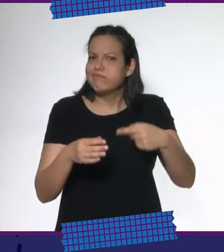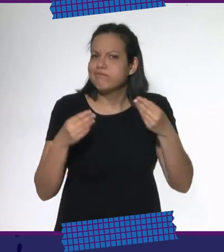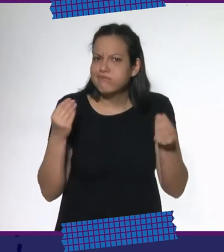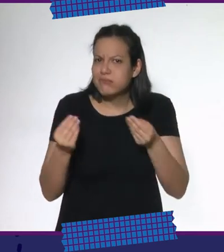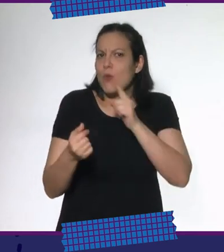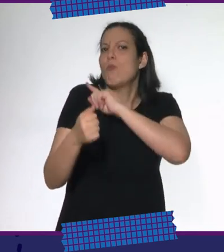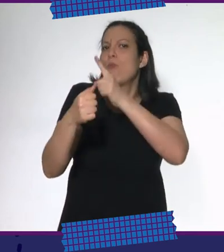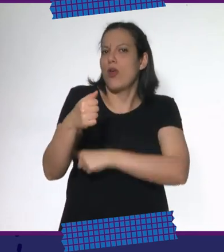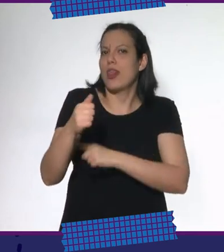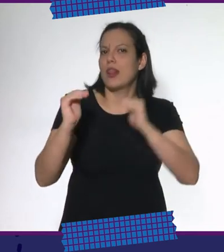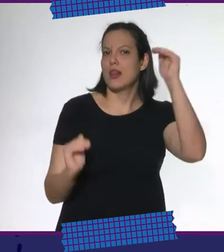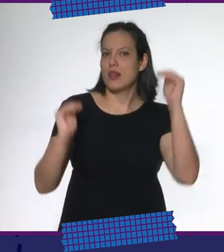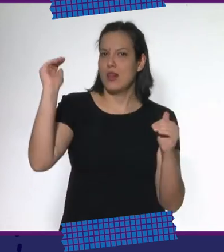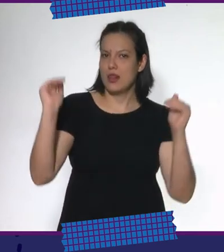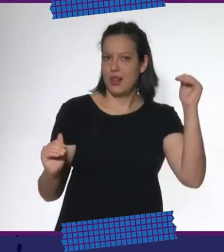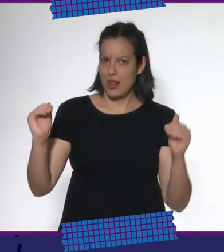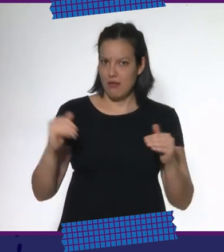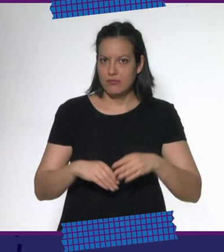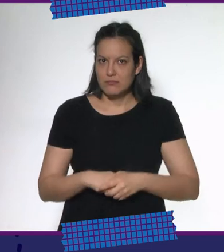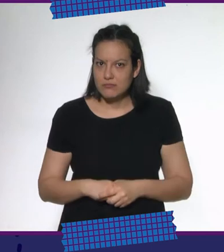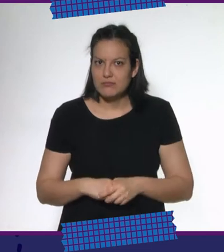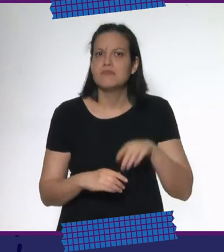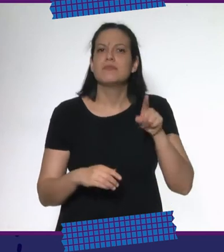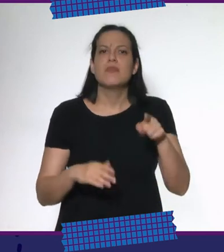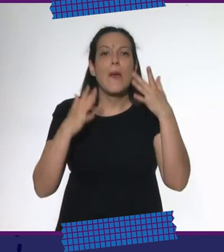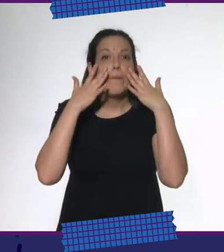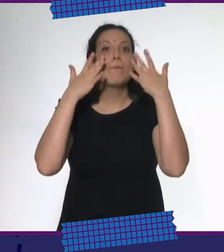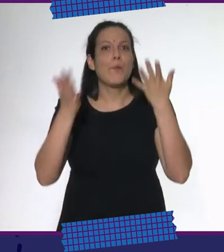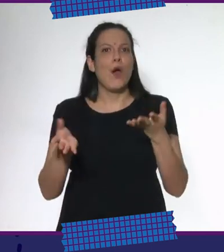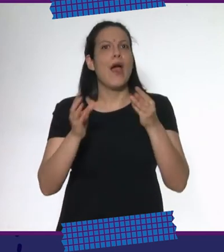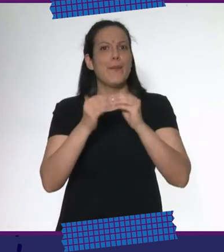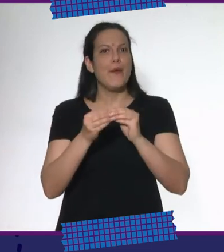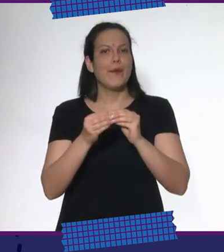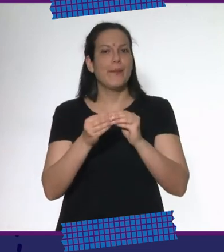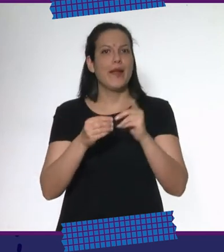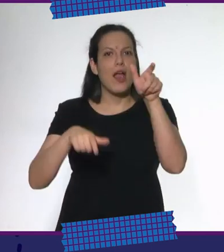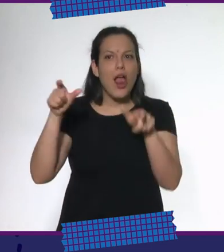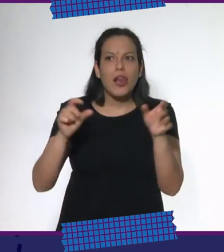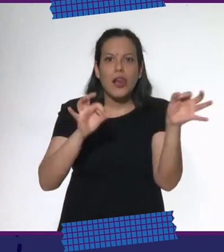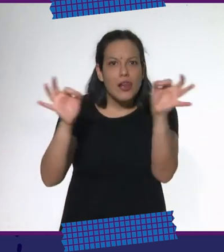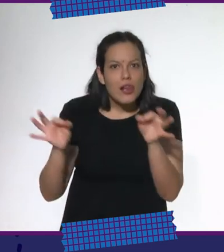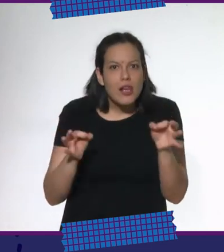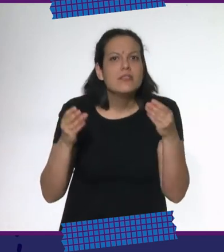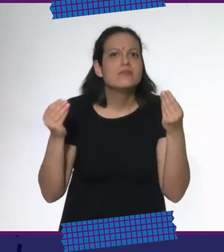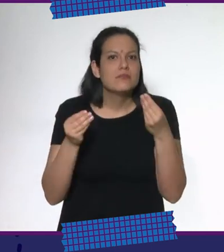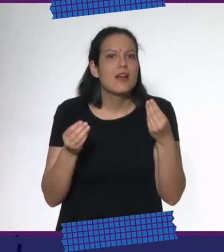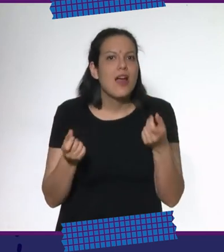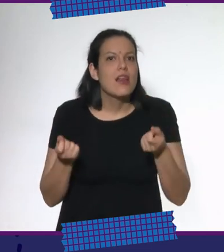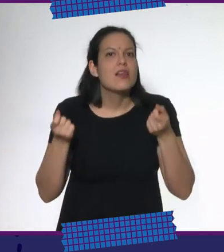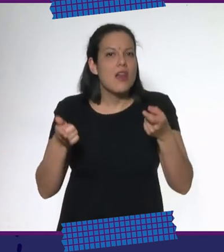poder. La visibilización de esta problemática ha puesto en evidencia que las